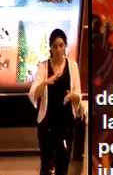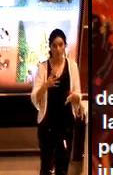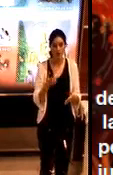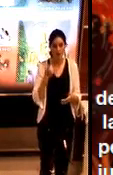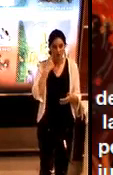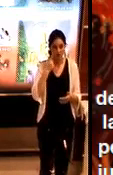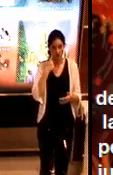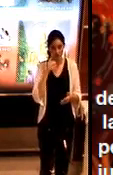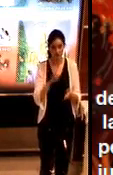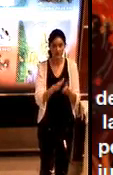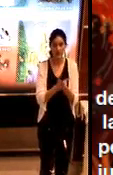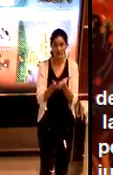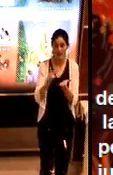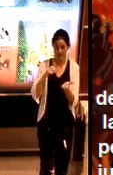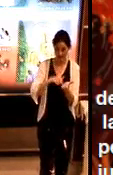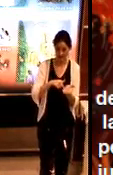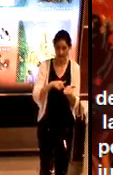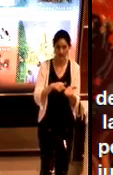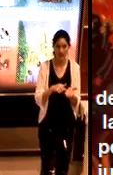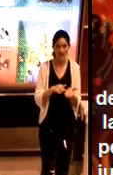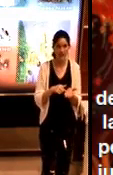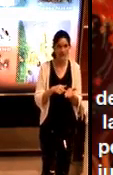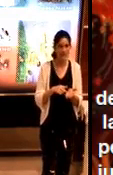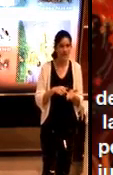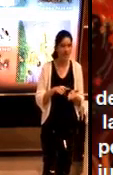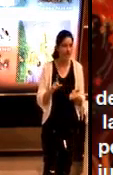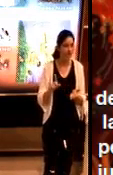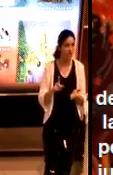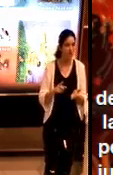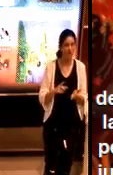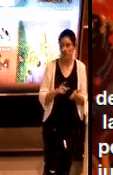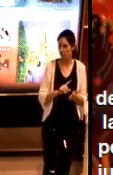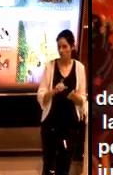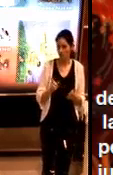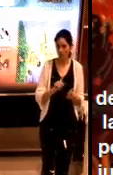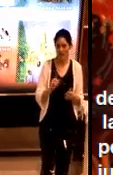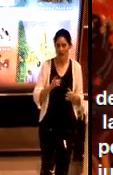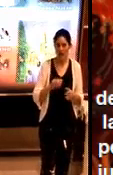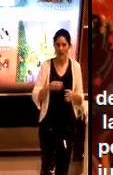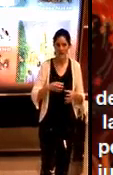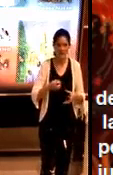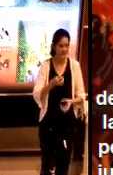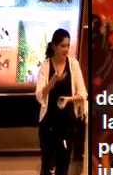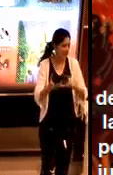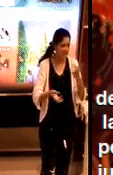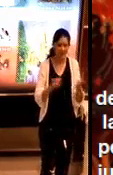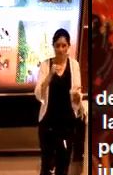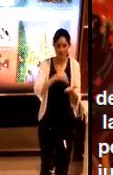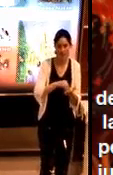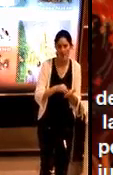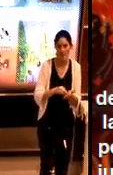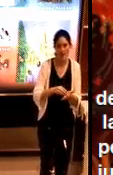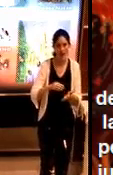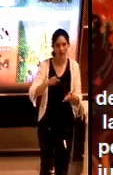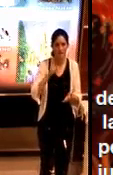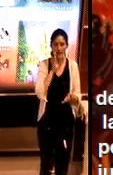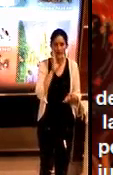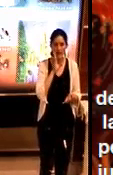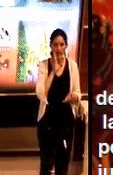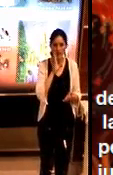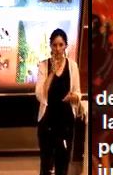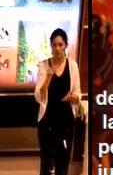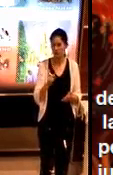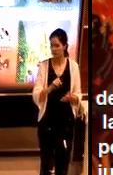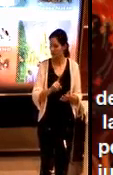horrenda expectación de juicio y de hervor de fuego que ha de devorar a los adversarios. Bueno, aquí yo voy a explicar un poquito